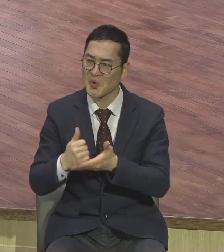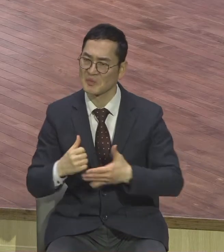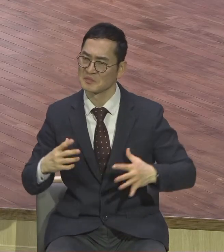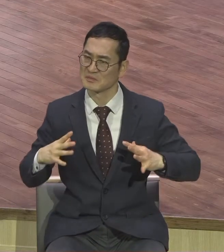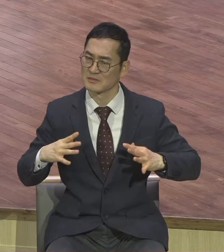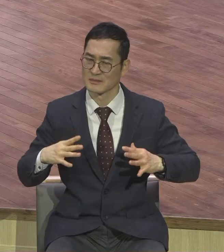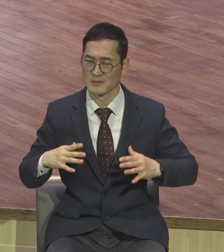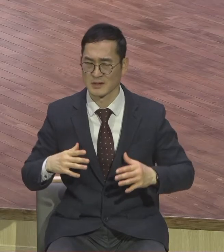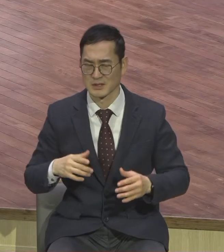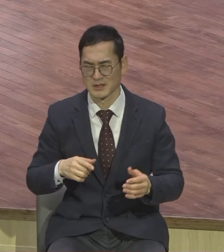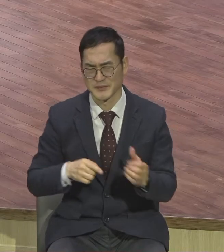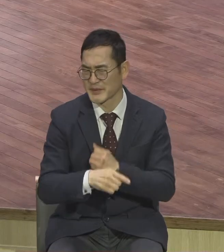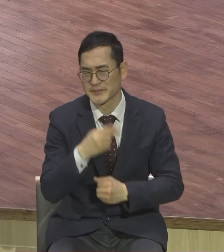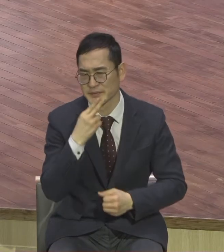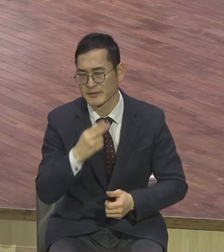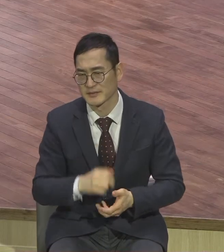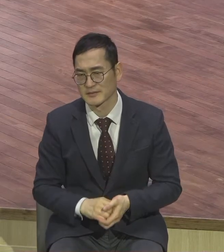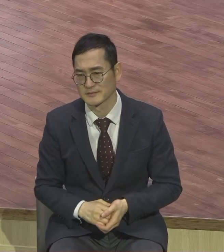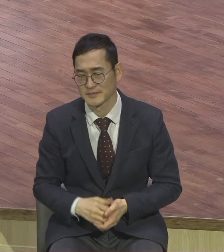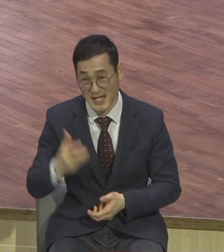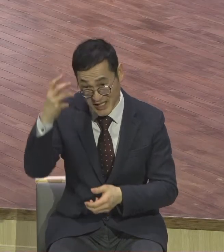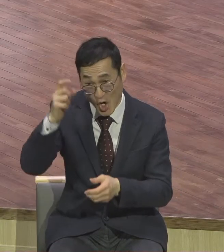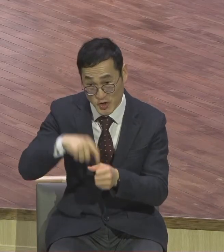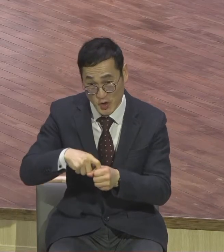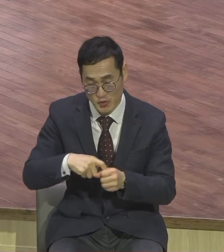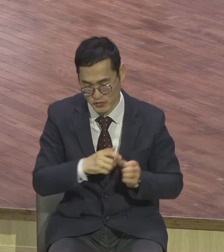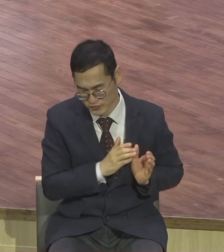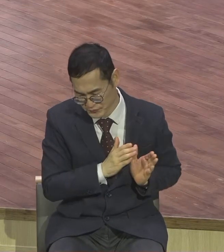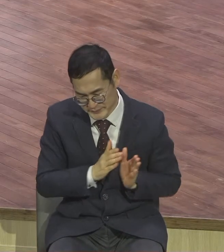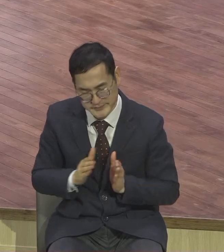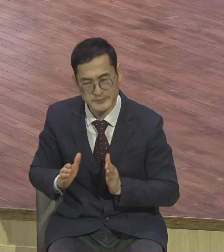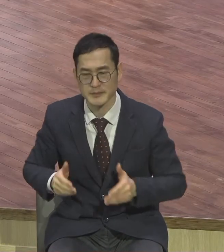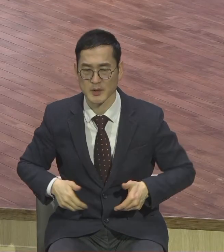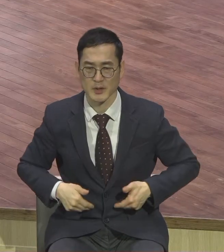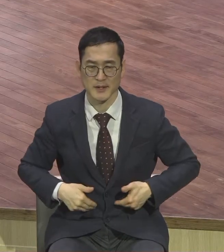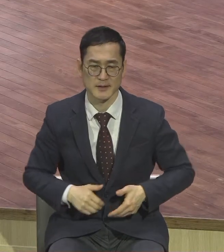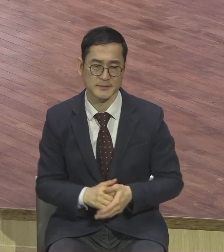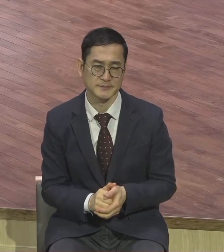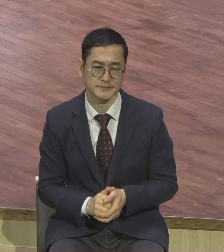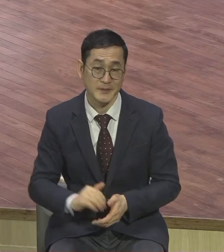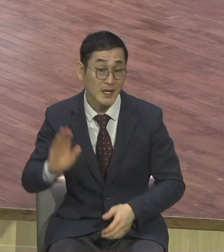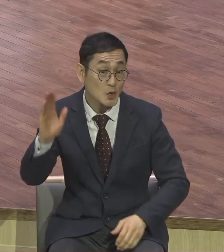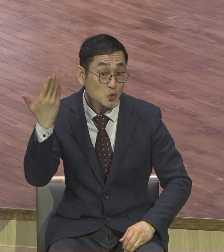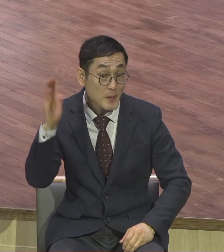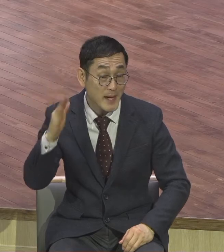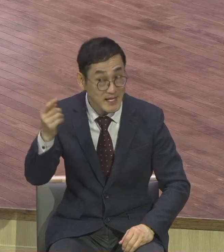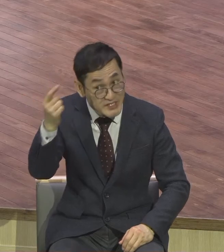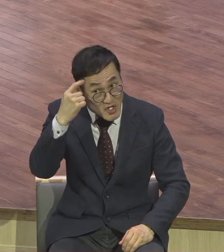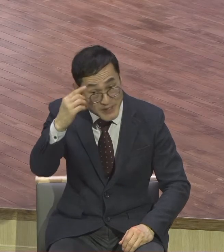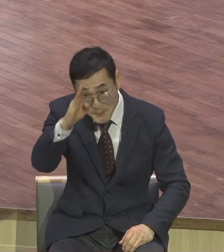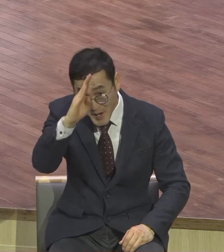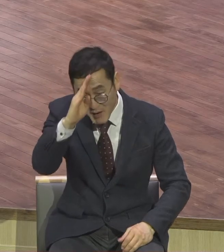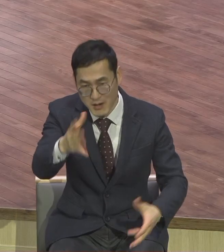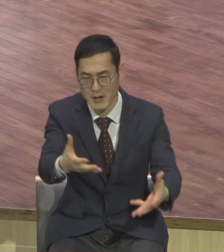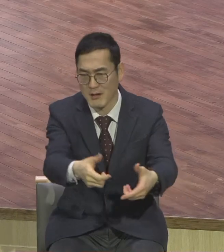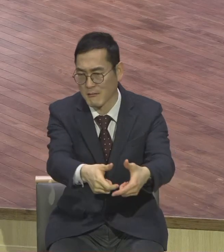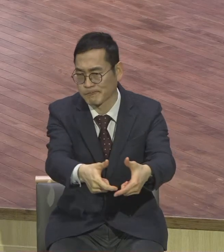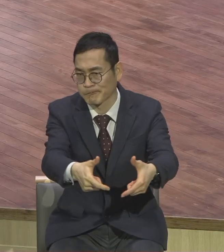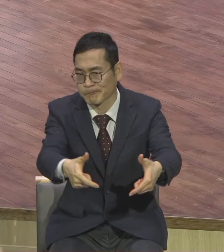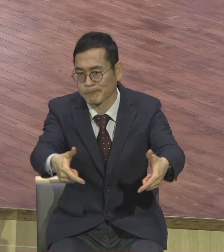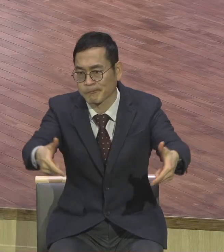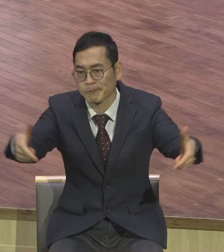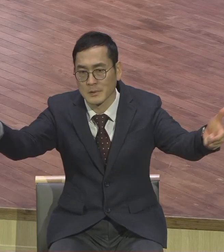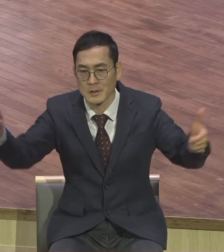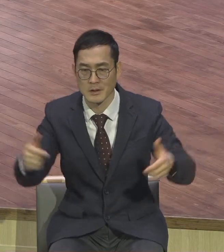영적으로 지금 시대는요. 질병 시대 정신병 시대 정신병 자 많아요.